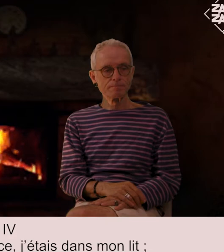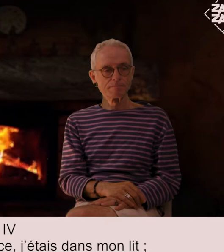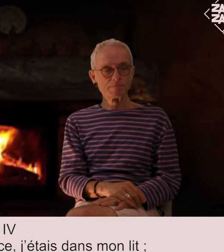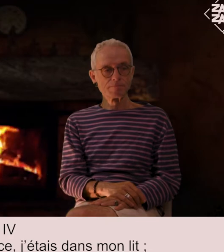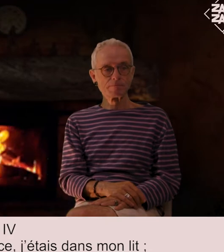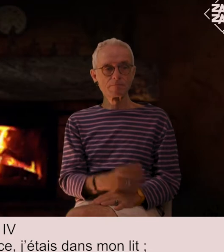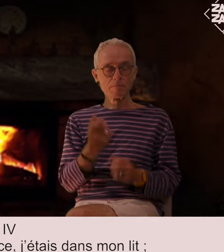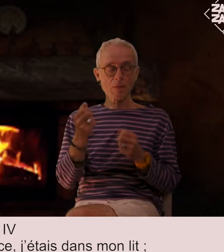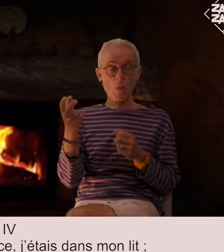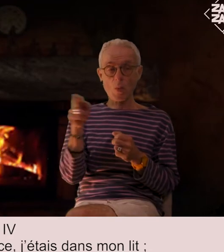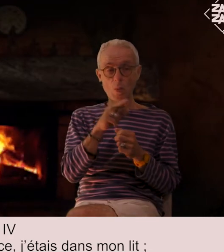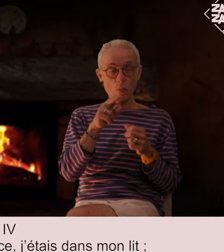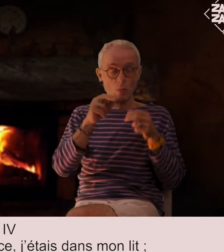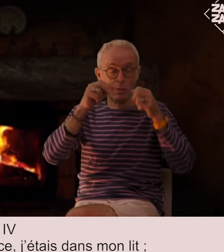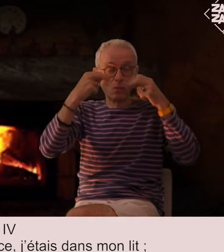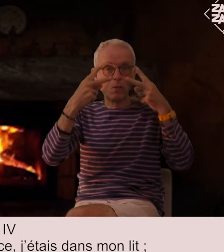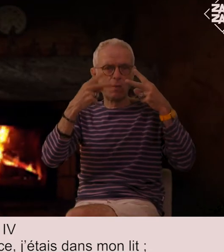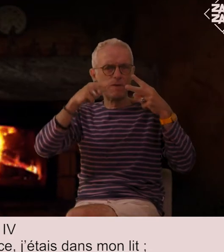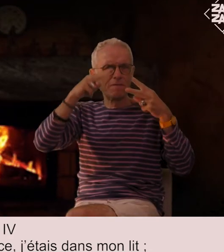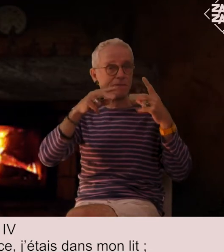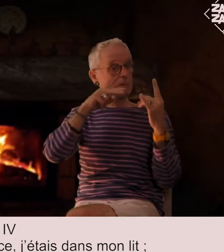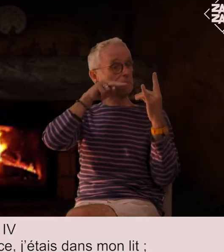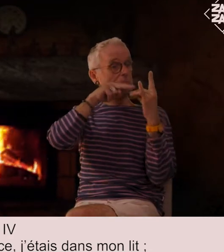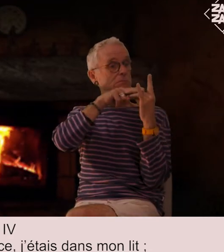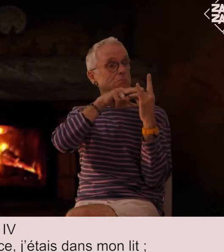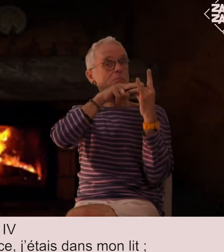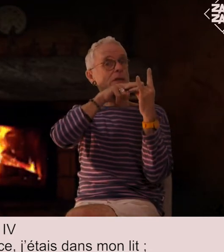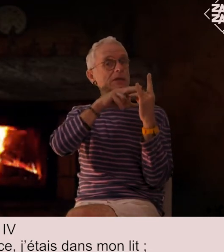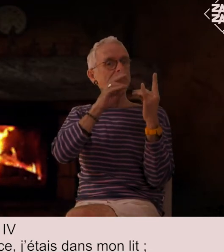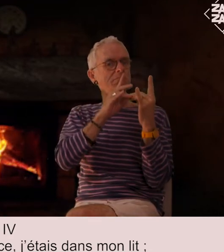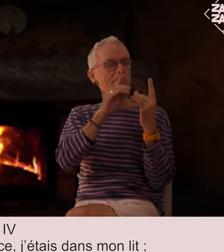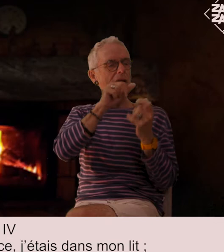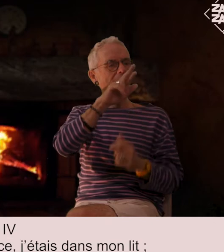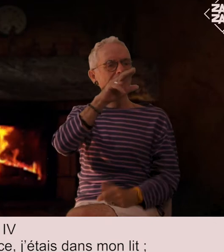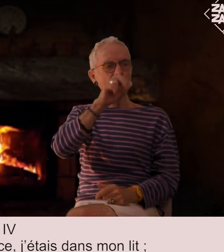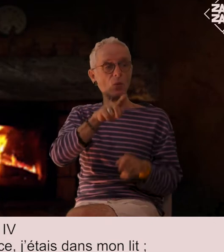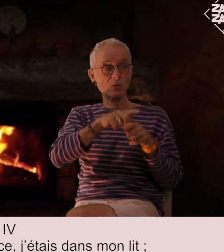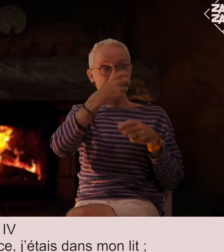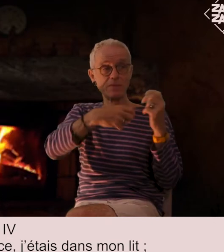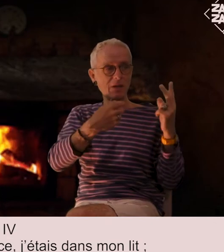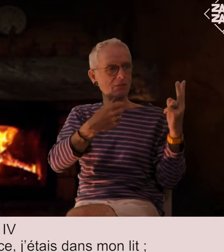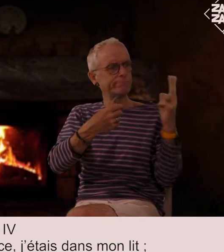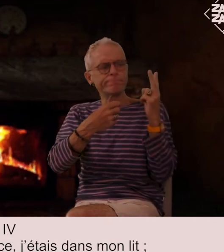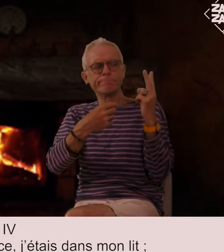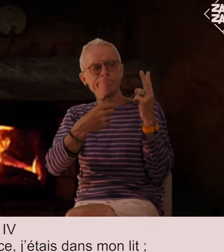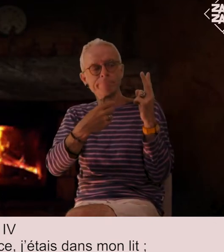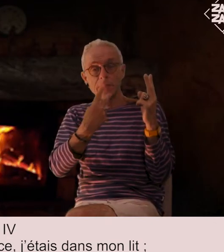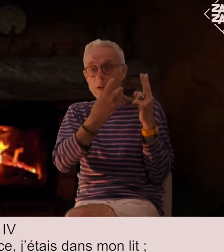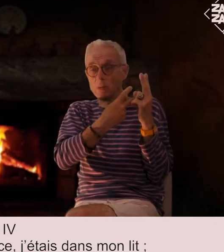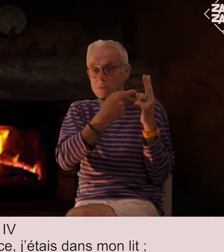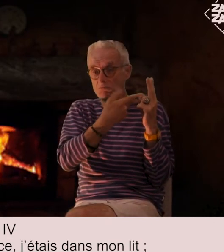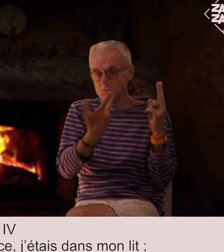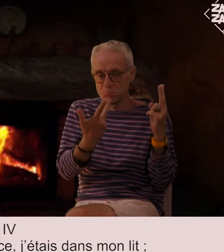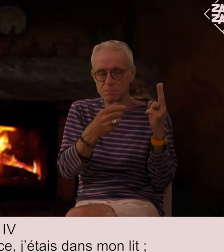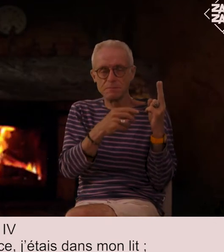lorsque je repris connaissance j'étais dans mon lit Arrigo Coïc et Pedrino Borgnoli se tenaient debout à mon chevet